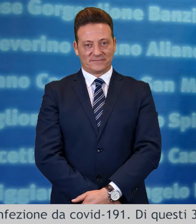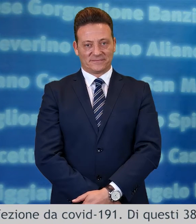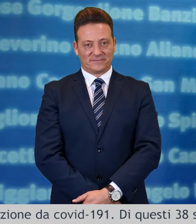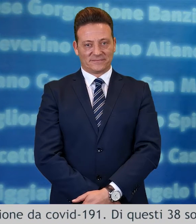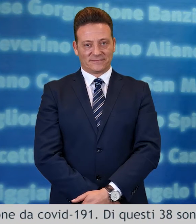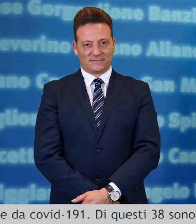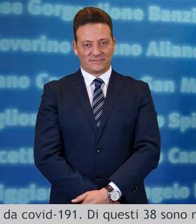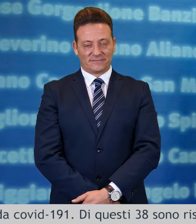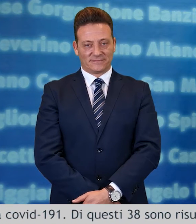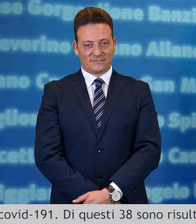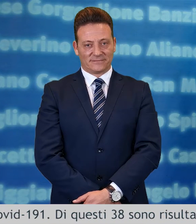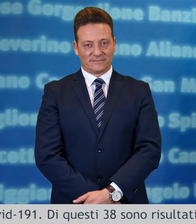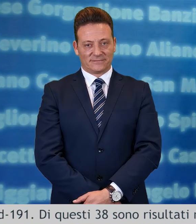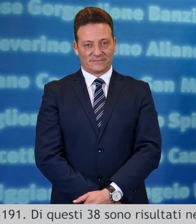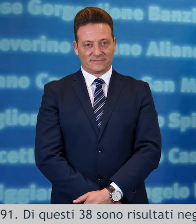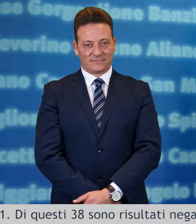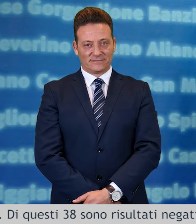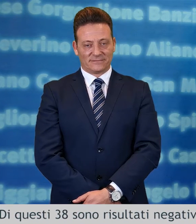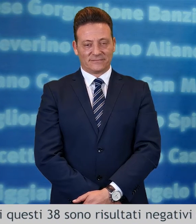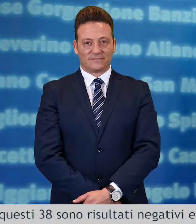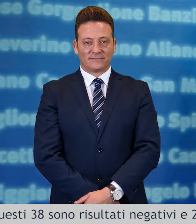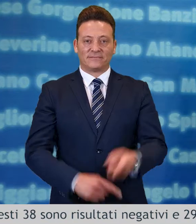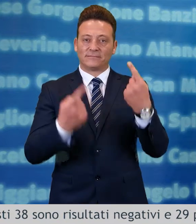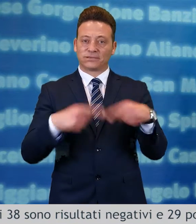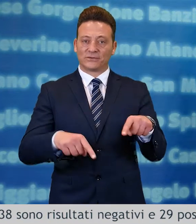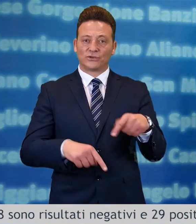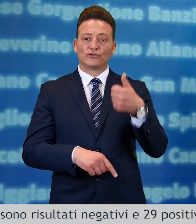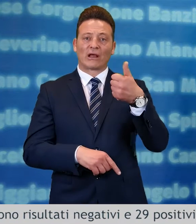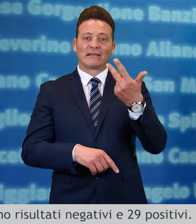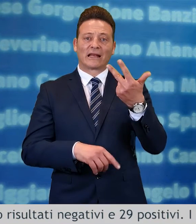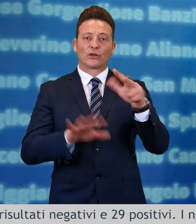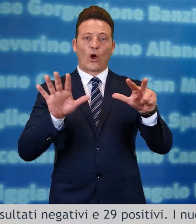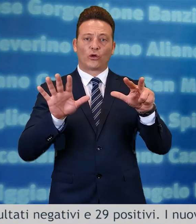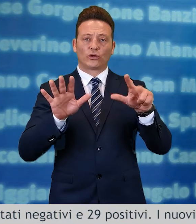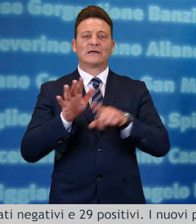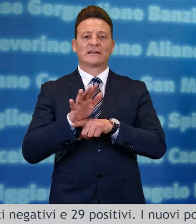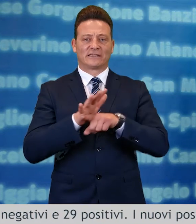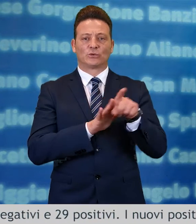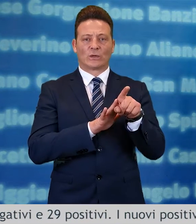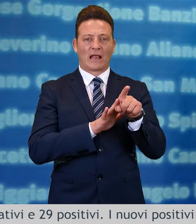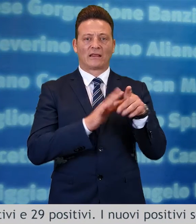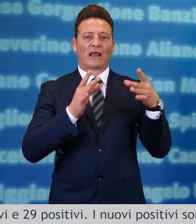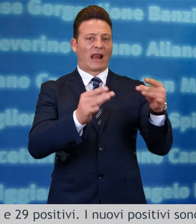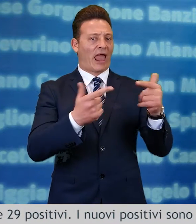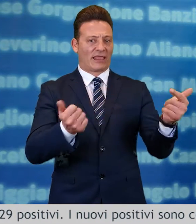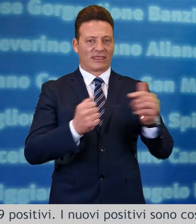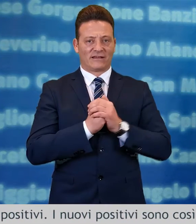19 di questi 138 sono risultati negativi e